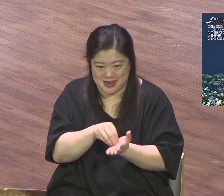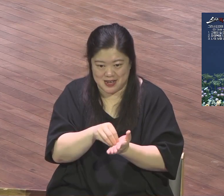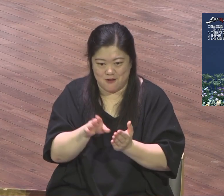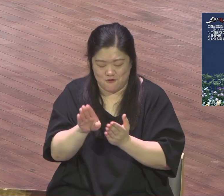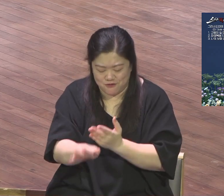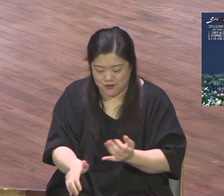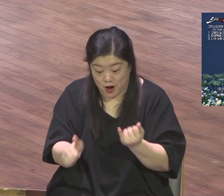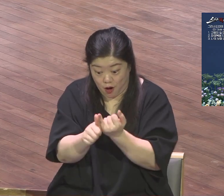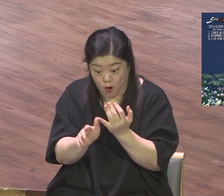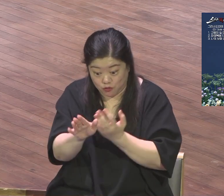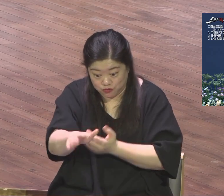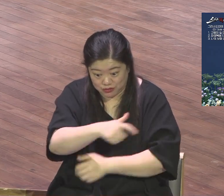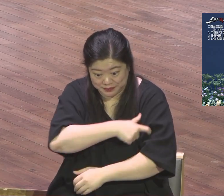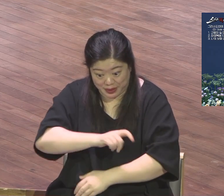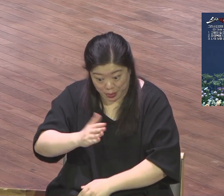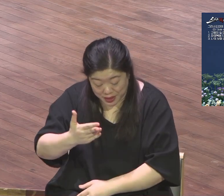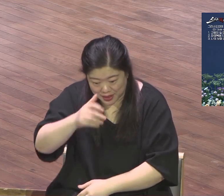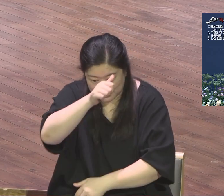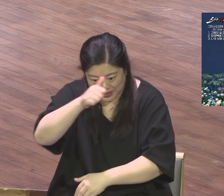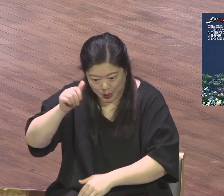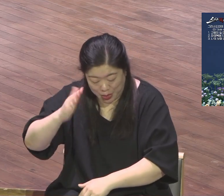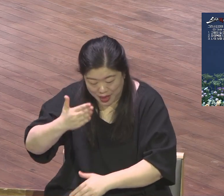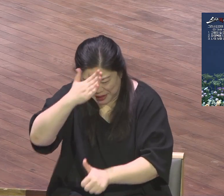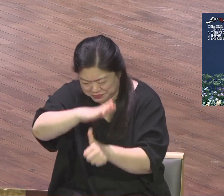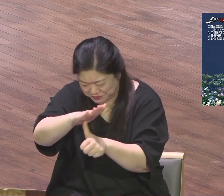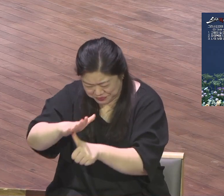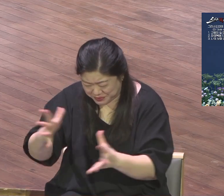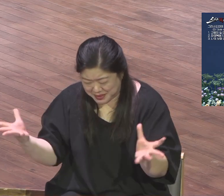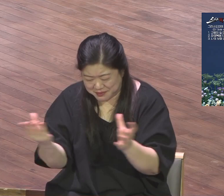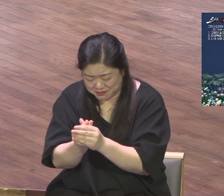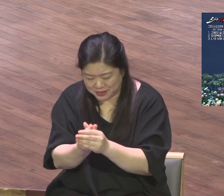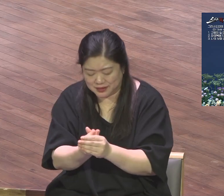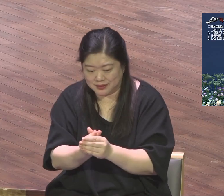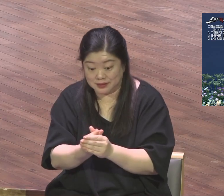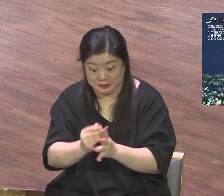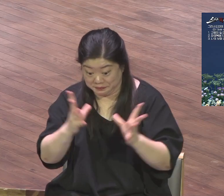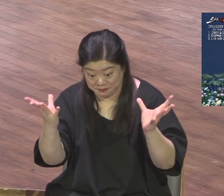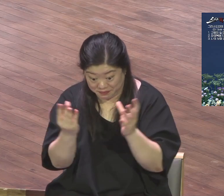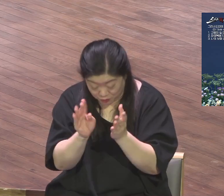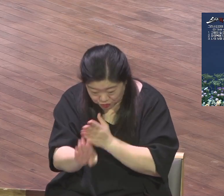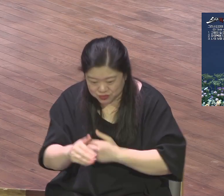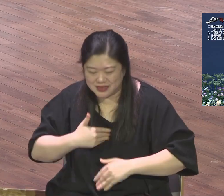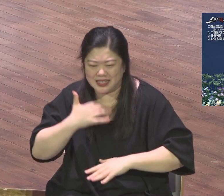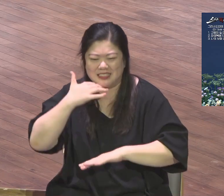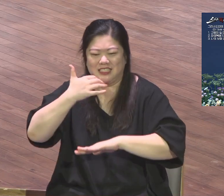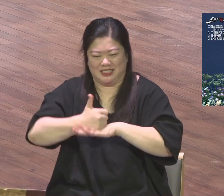또 작년에는 우리 목회자들이 많이 보는 월간